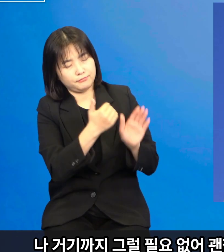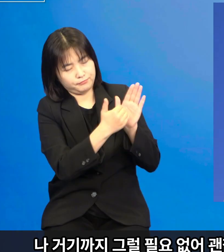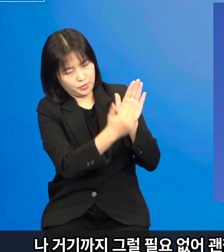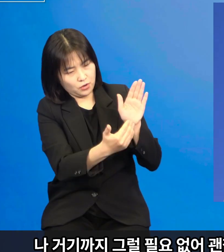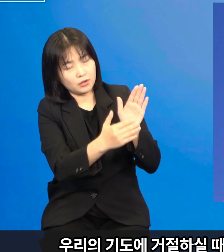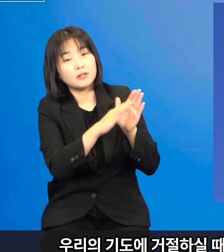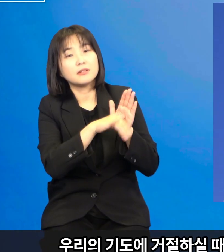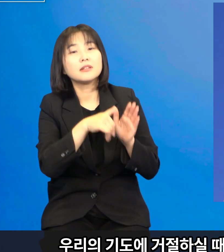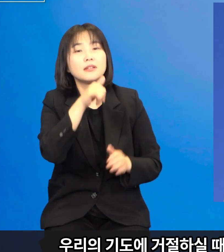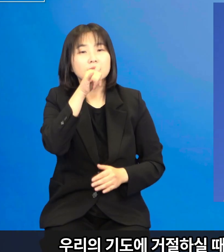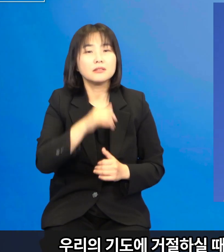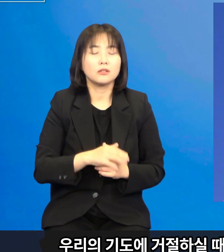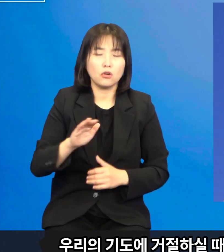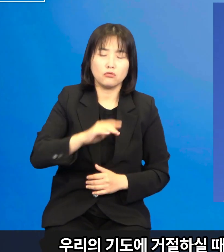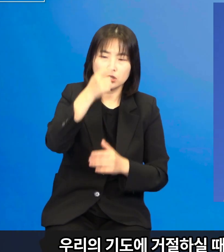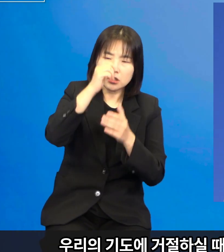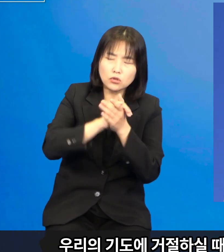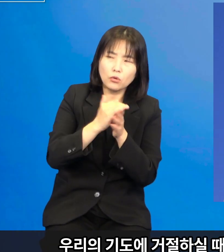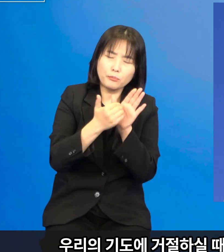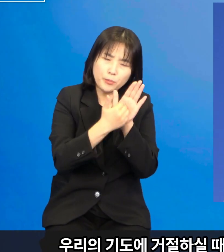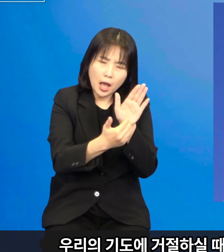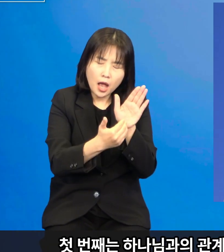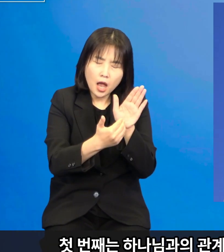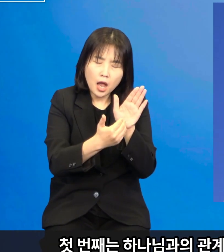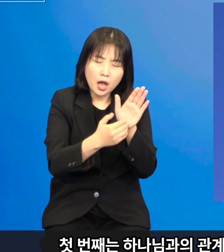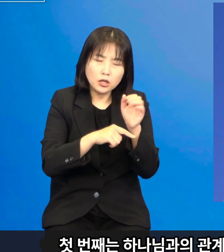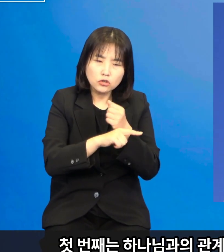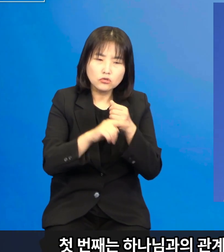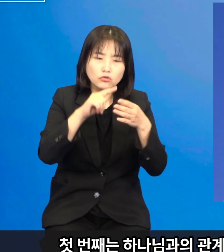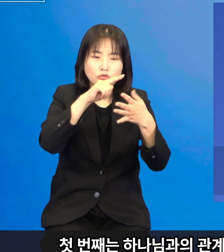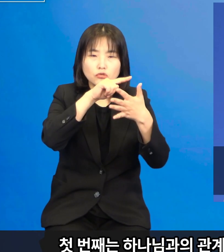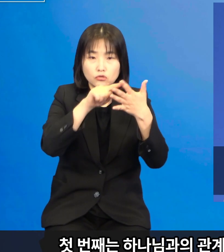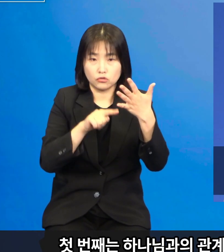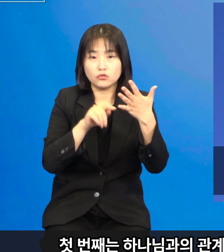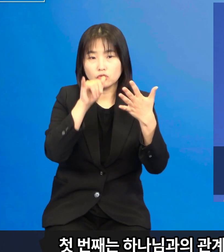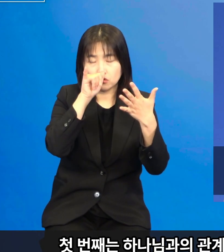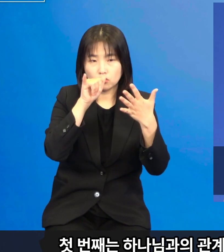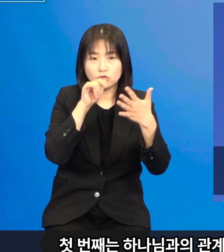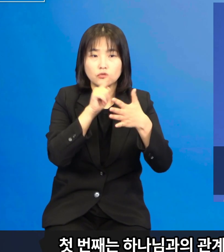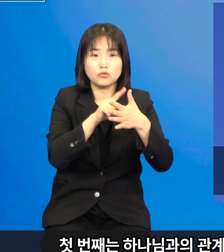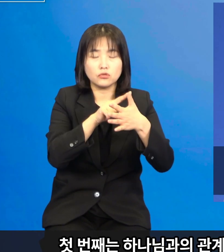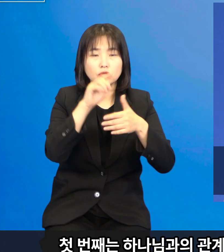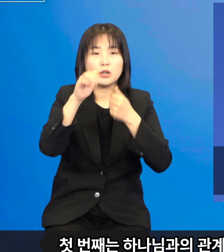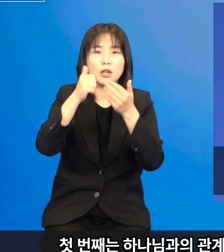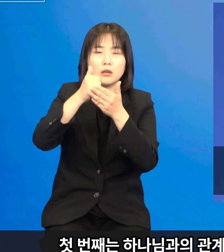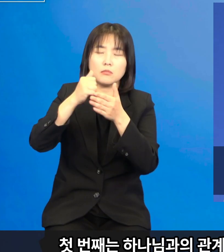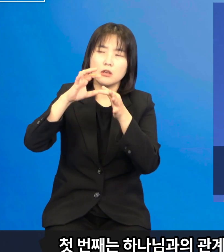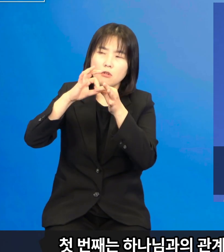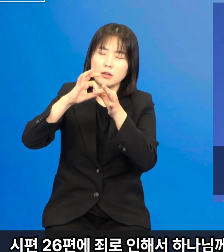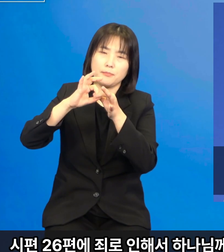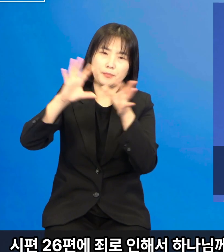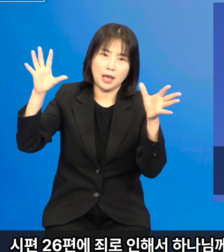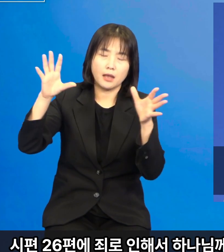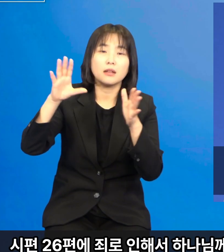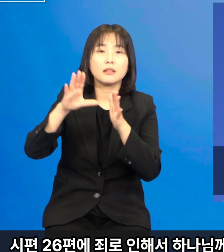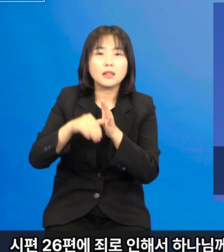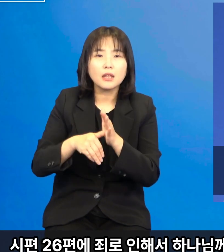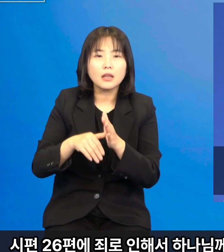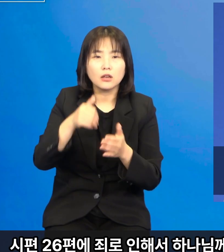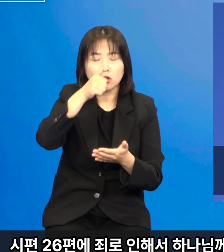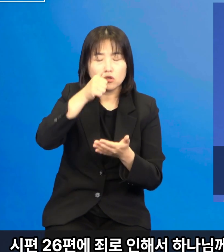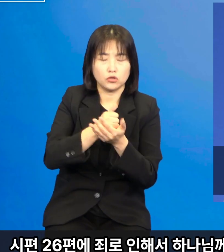거절하실 때가 있어요. 우리의 기도에 거절하실 때 5가지 이유가 있습니다. 첫 번째는 하나님과의 관계가 단절되었을 때, 죄로 인해